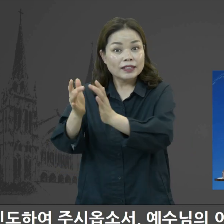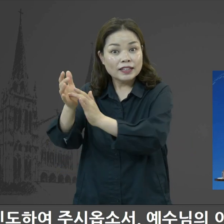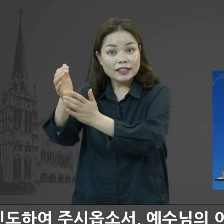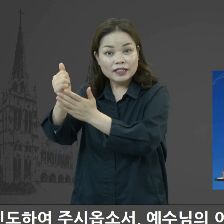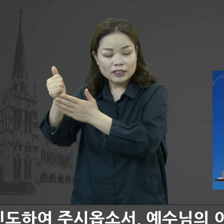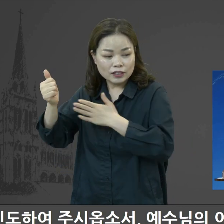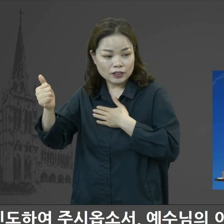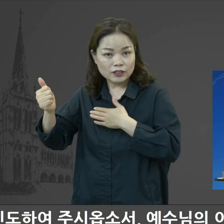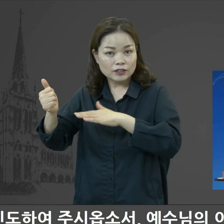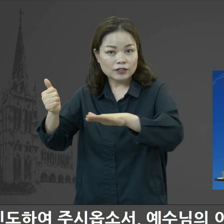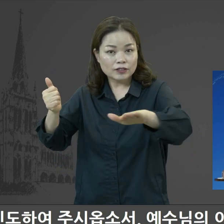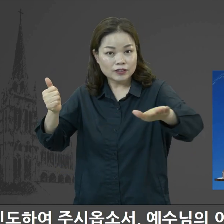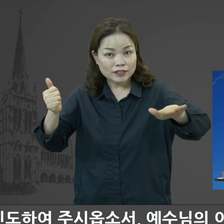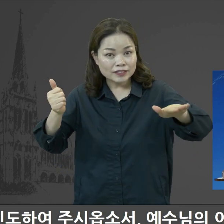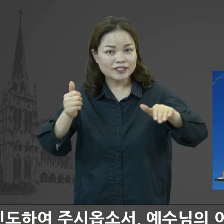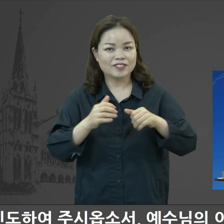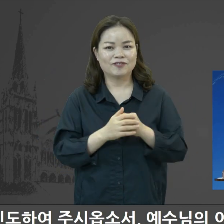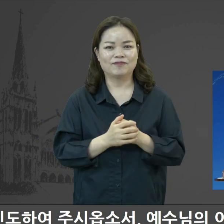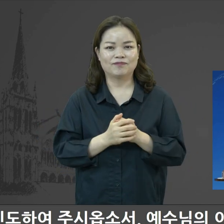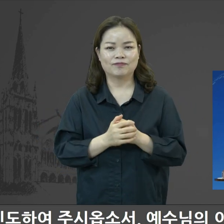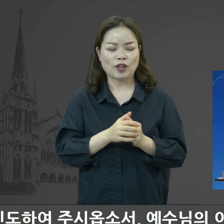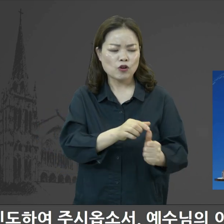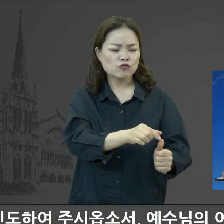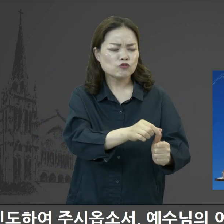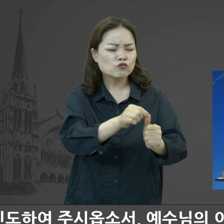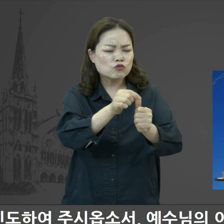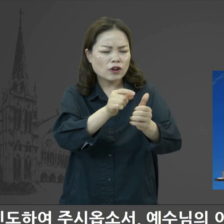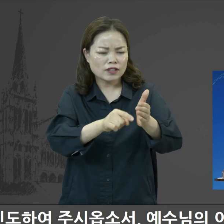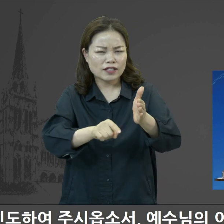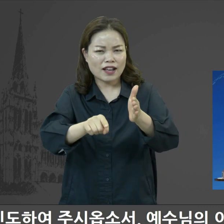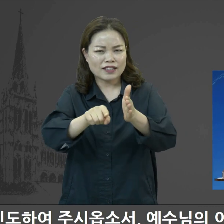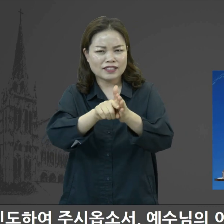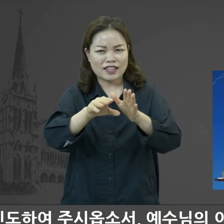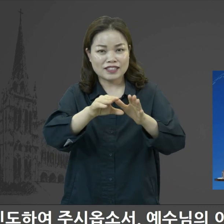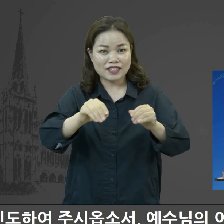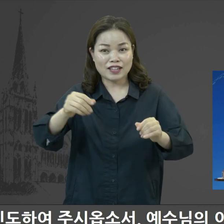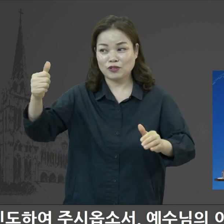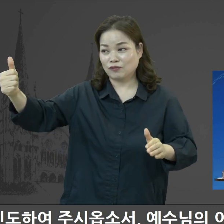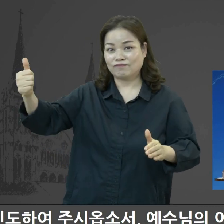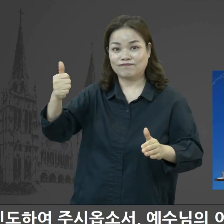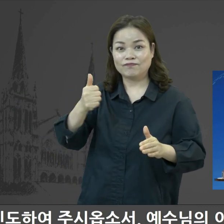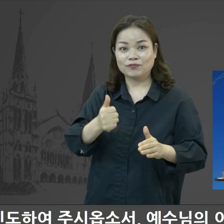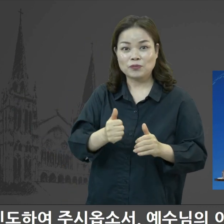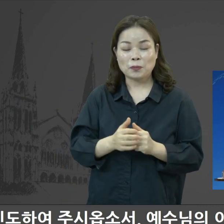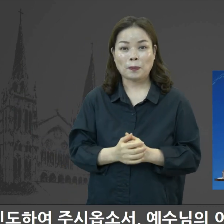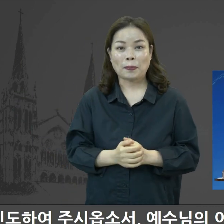예수님은 저와 여러분들을 구원하려고 이 땅에 오셨습니다.